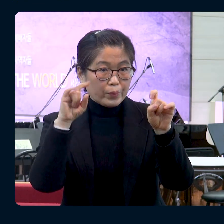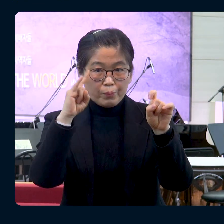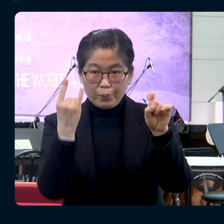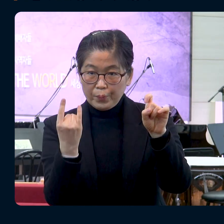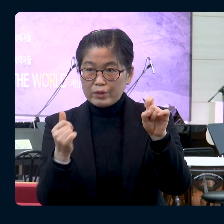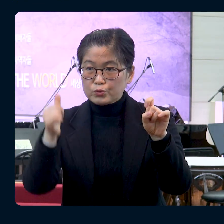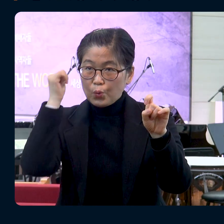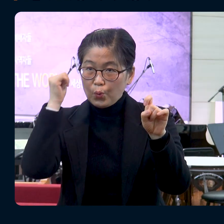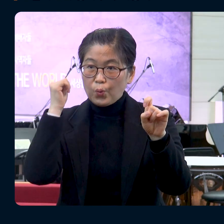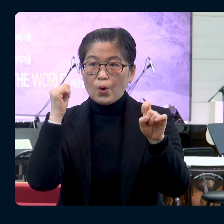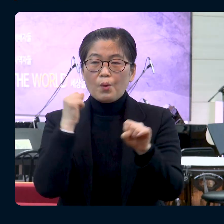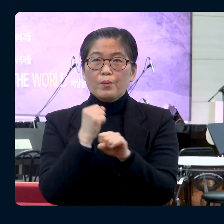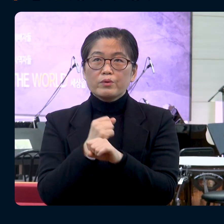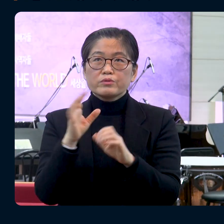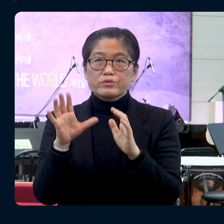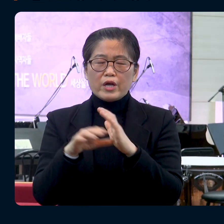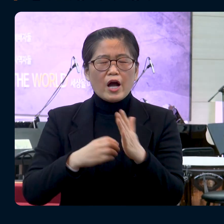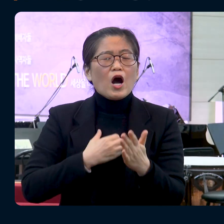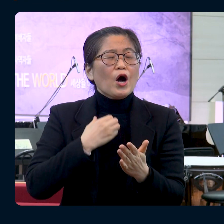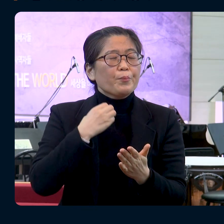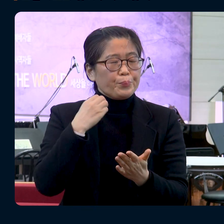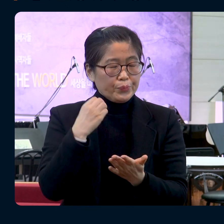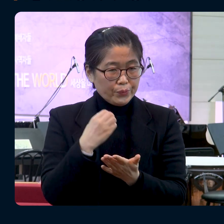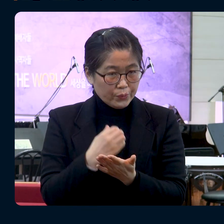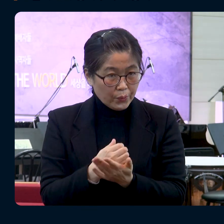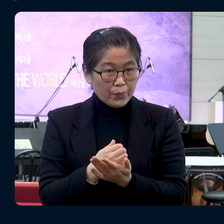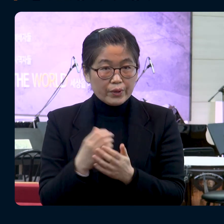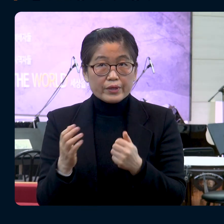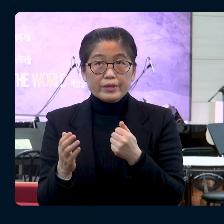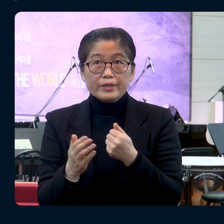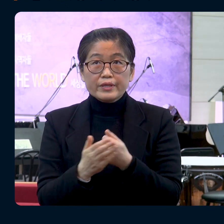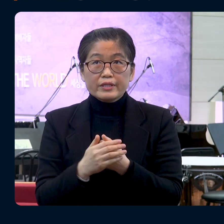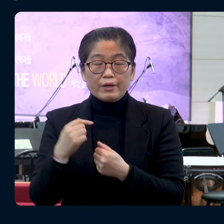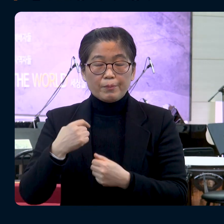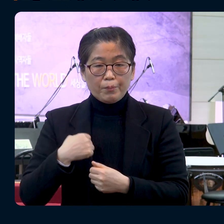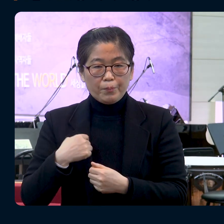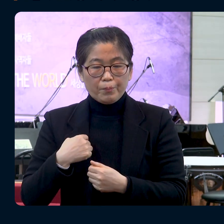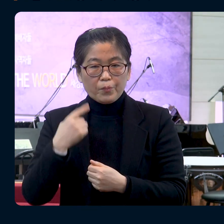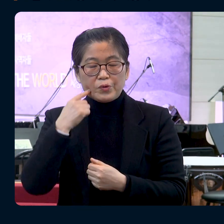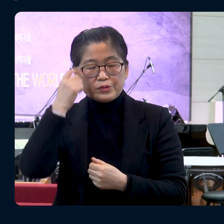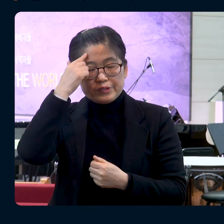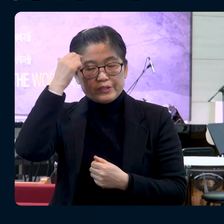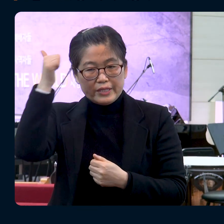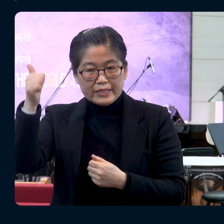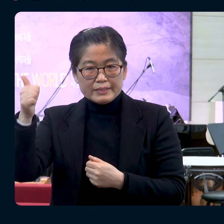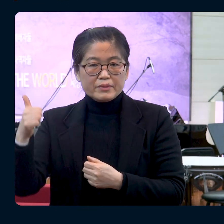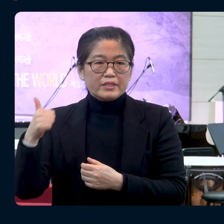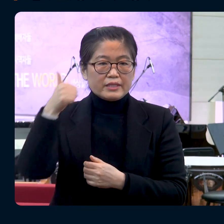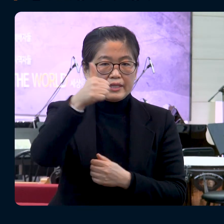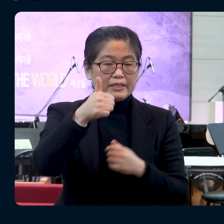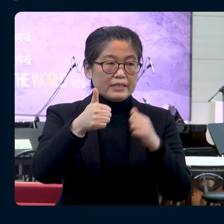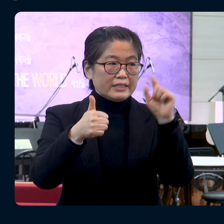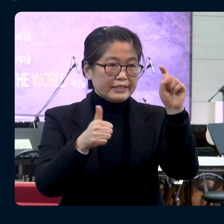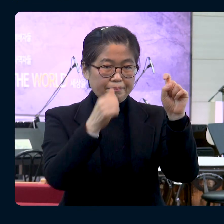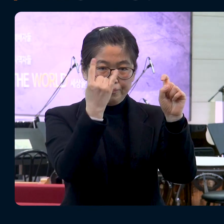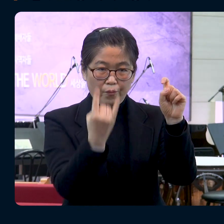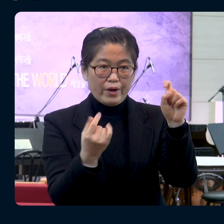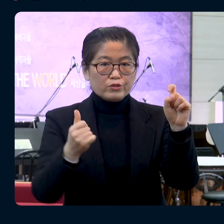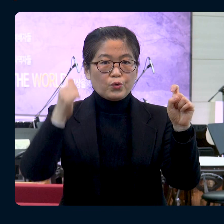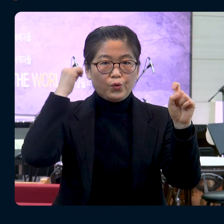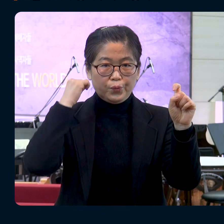갔을 때, 그러니까 10회 졸업생을 내니까 얼마나 감격스럽습니까? 그래서 그 10회 졸업생 내는 졸업식에 제가 가서 이제